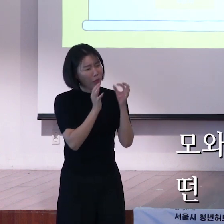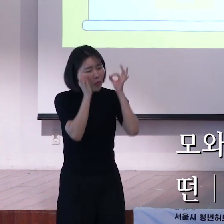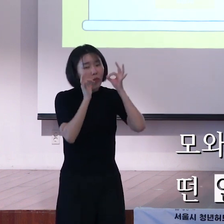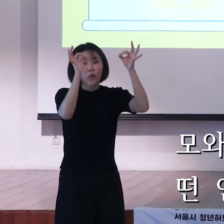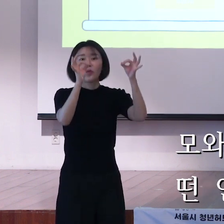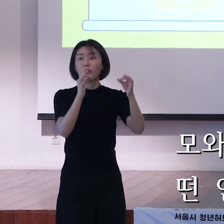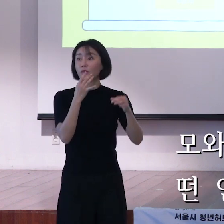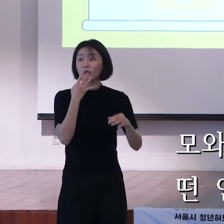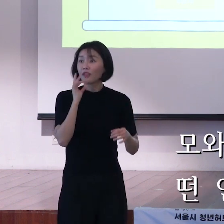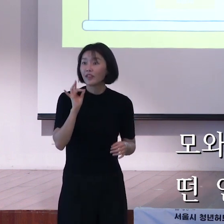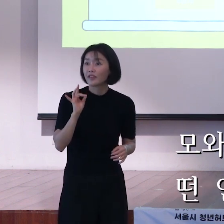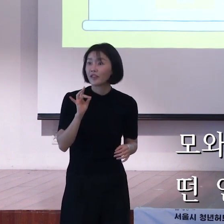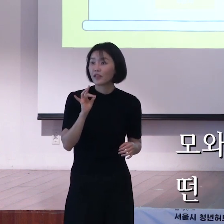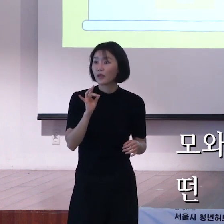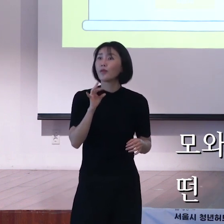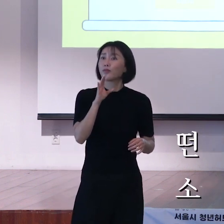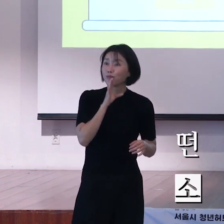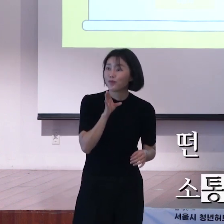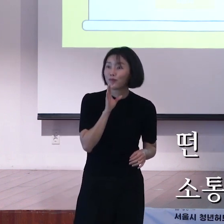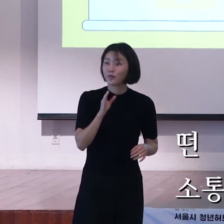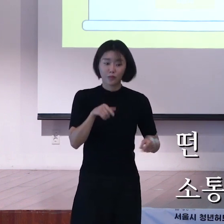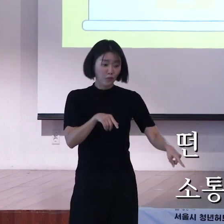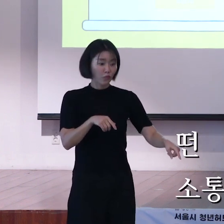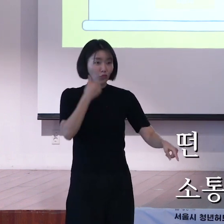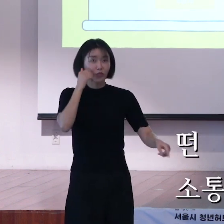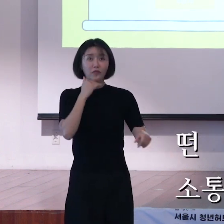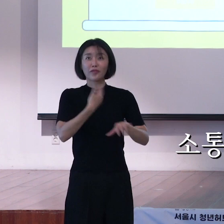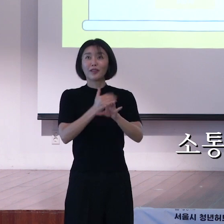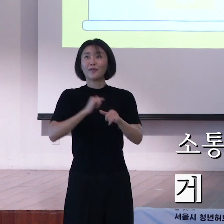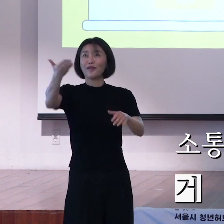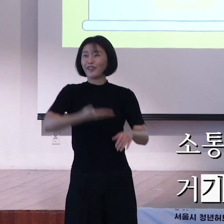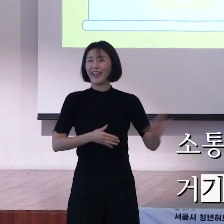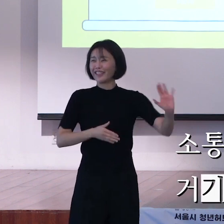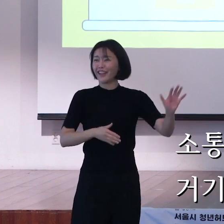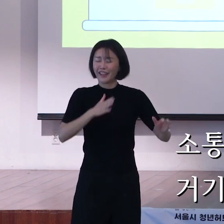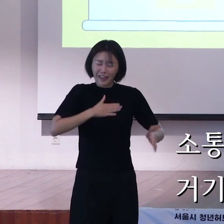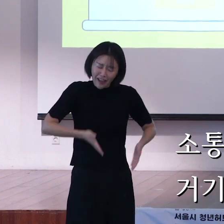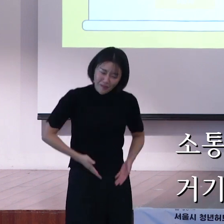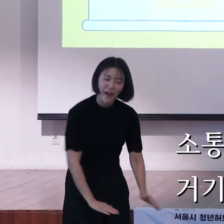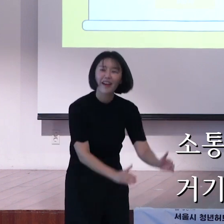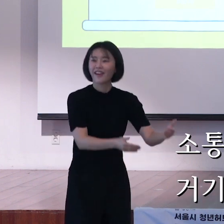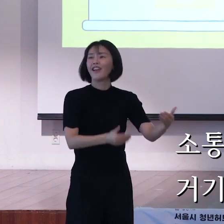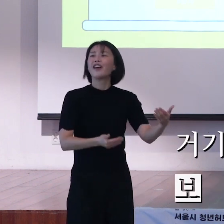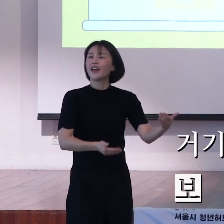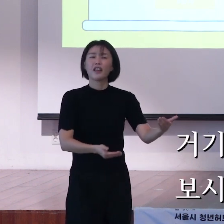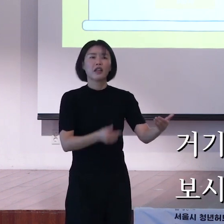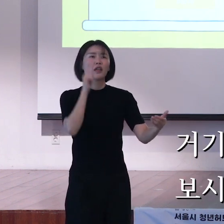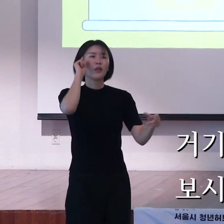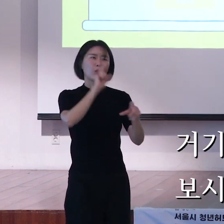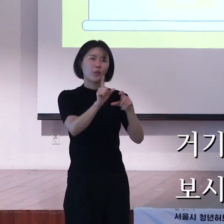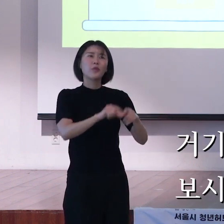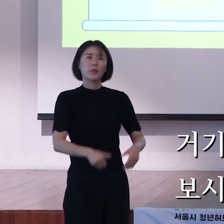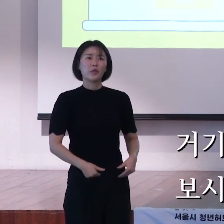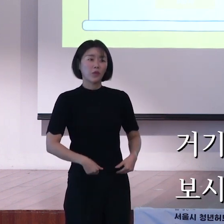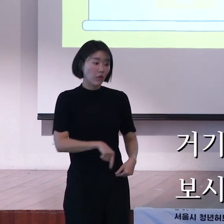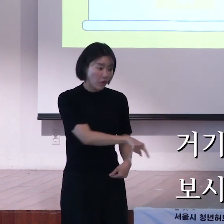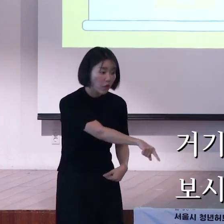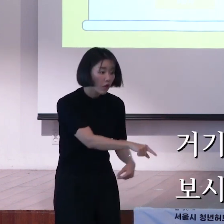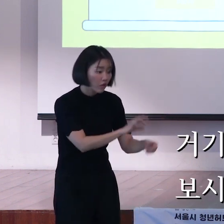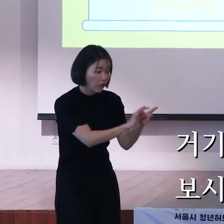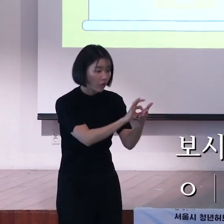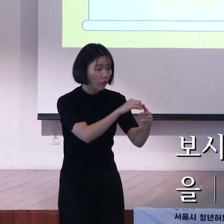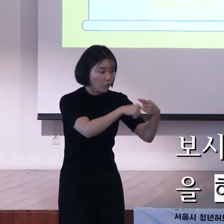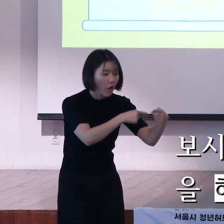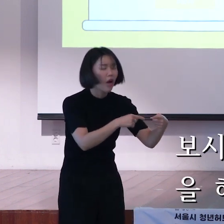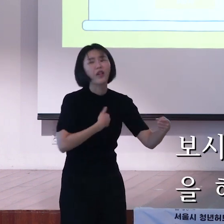언어를 선택을 하면서 소통을 해야 하는지 거기에 대한 고민을 좀 해보시면 어떨까라는 생각을